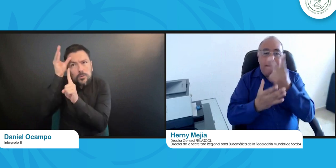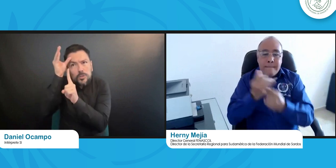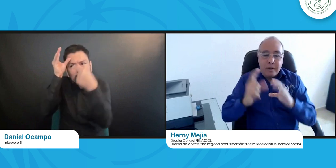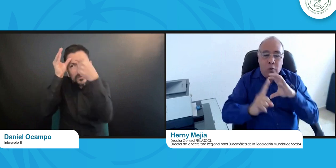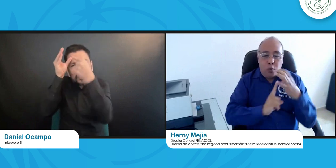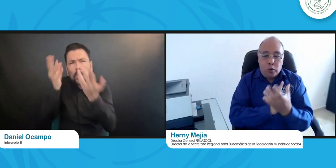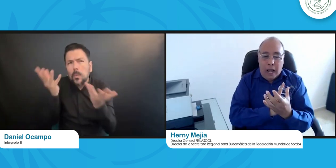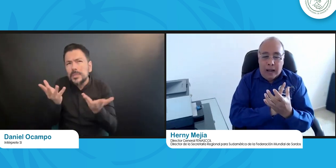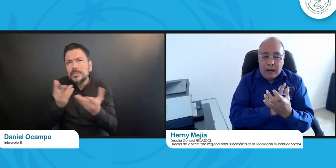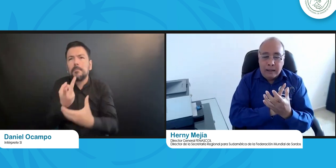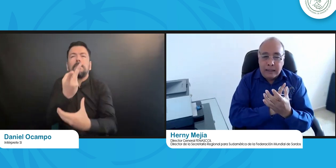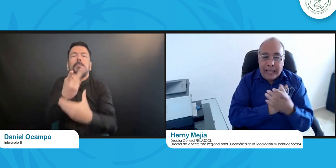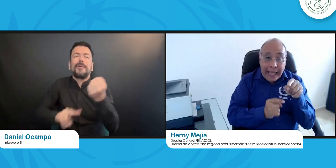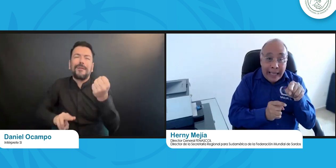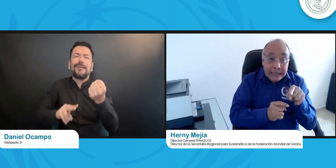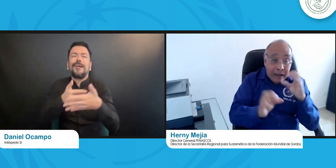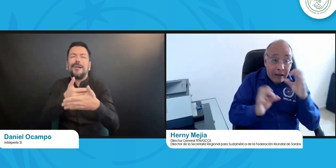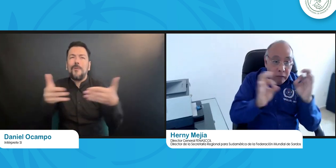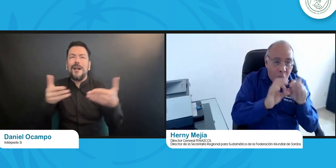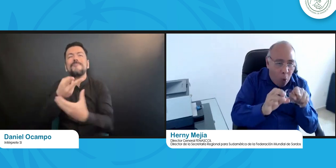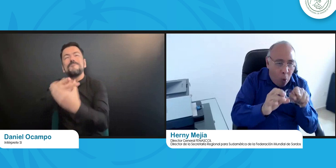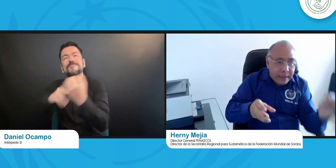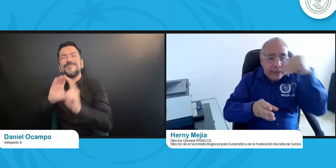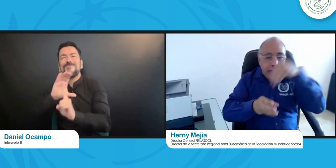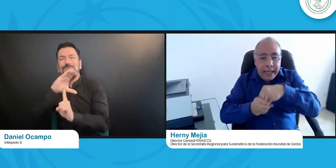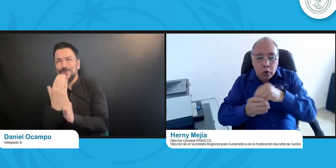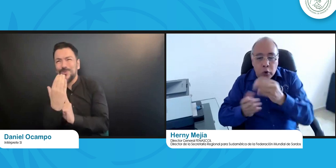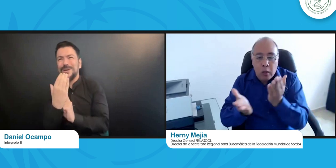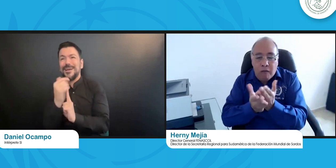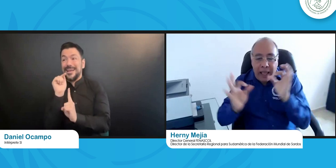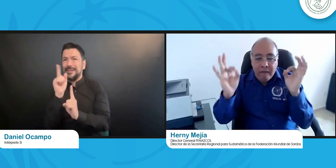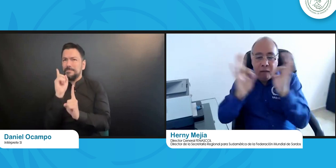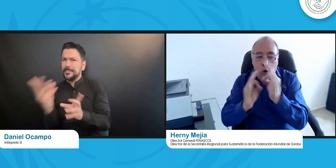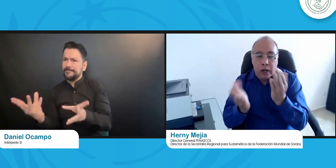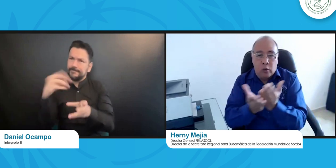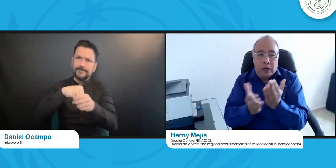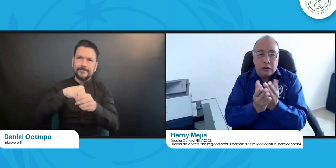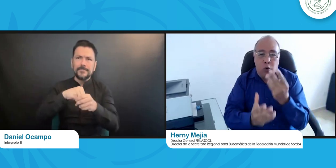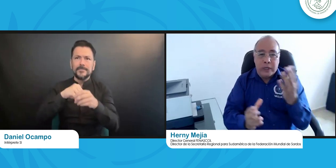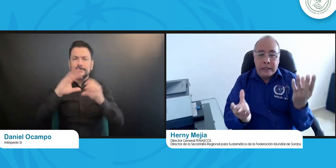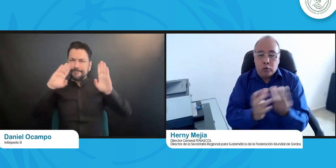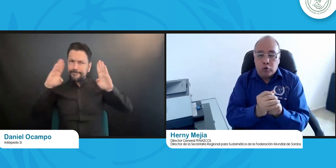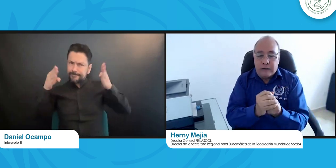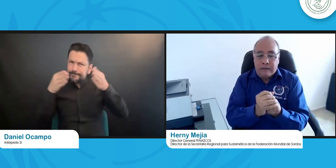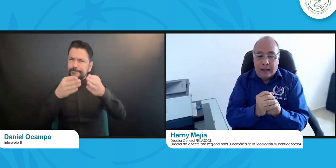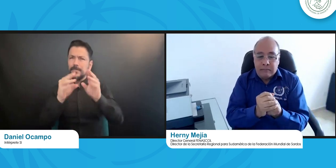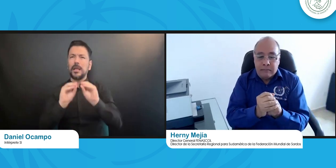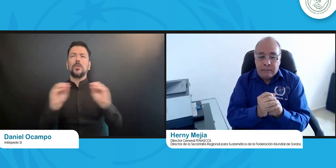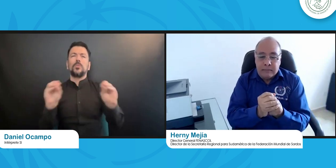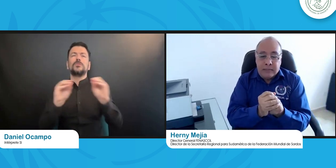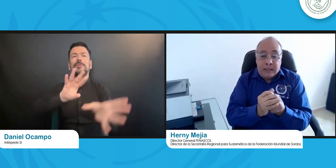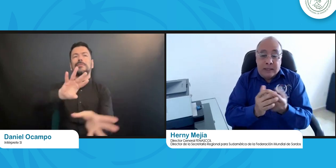concepto de educación bilingüe bicultural. Esta bajo un enfoque de educación